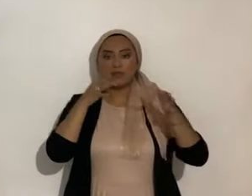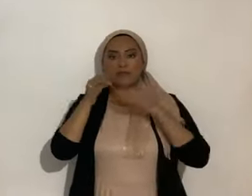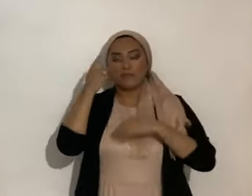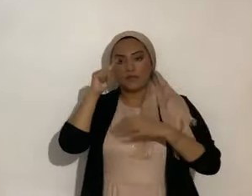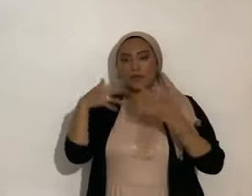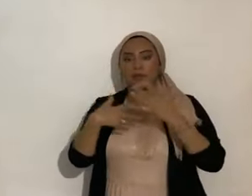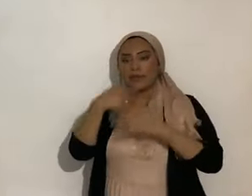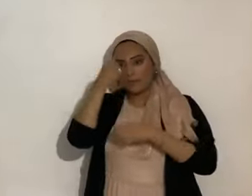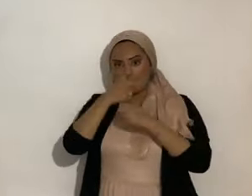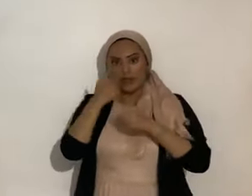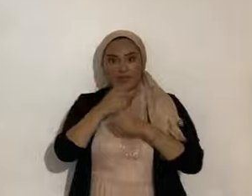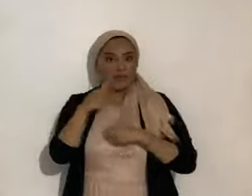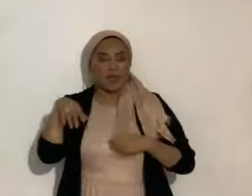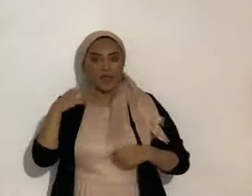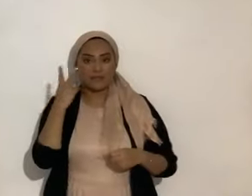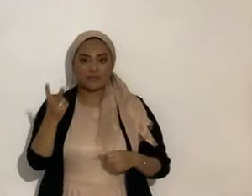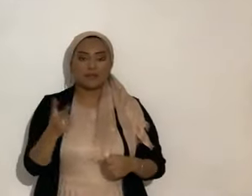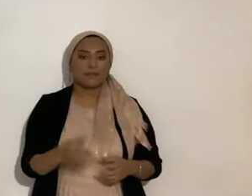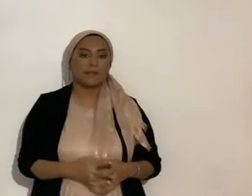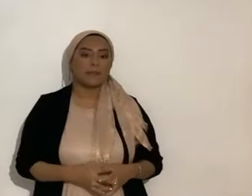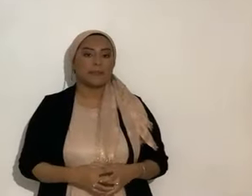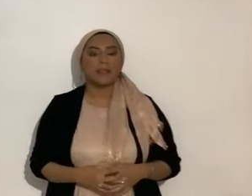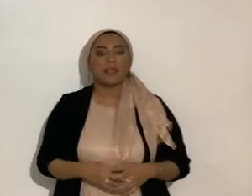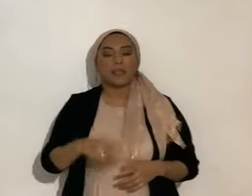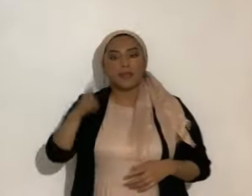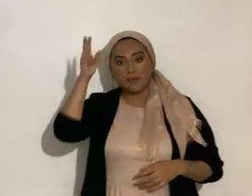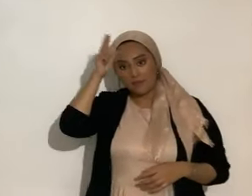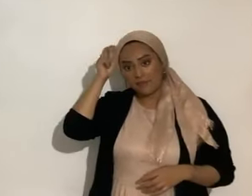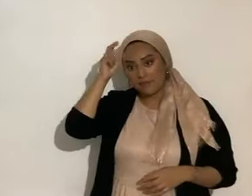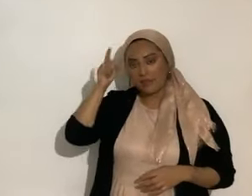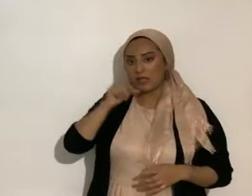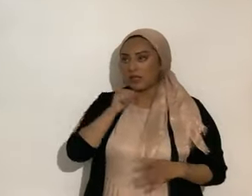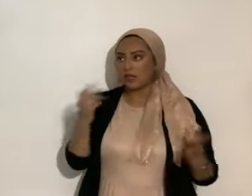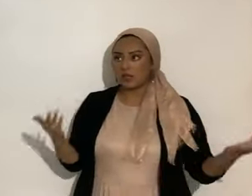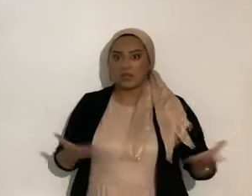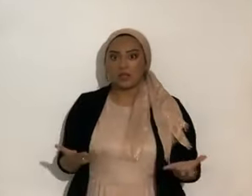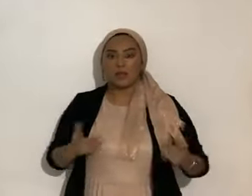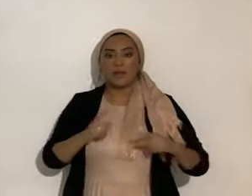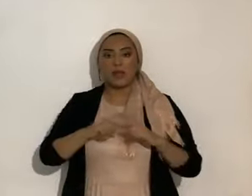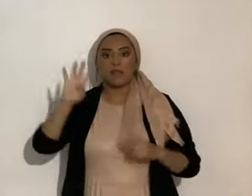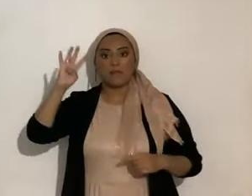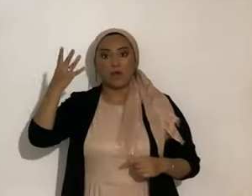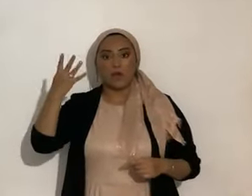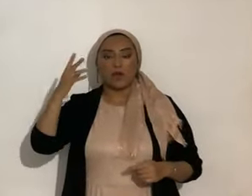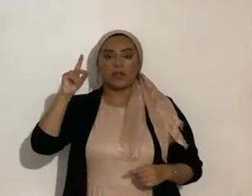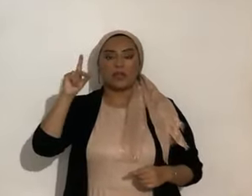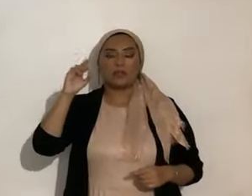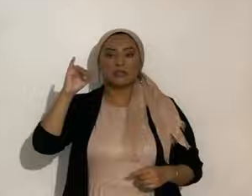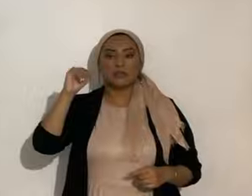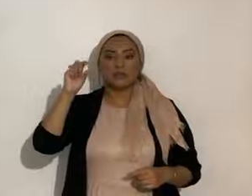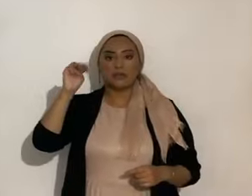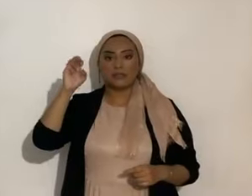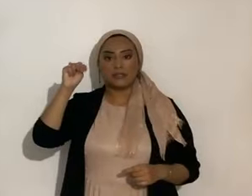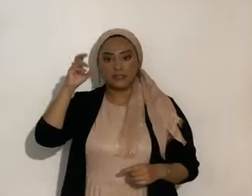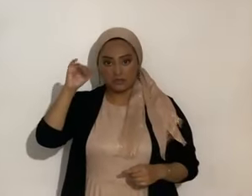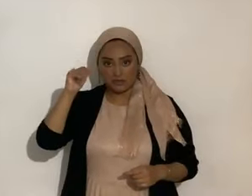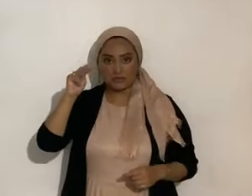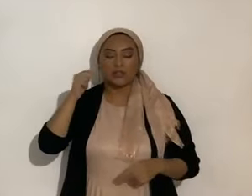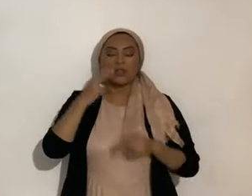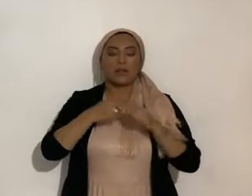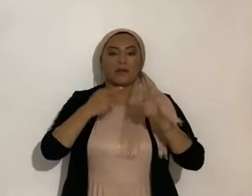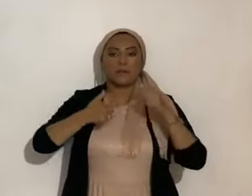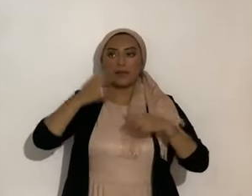los nuevecitos, no se habían dado cuenta, es así, porque los demonios no están en esta dimensión, sino en la cuarta. Entonces, en el nombre de